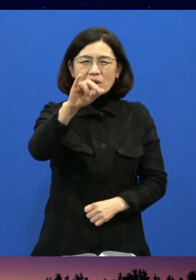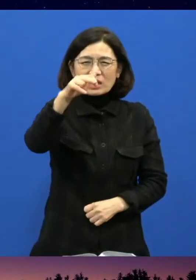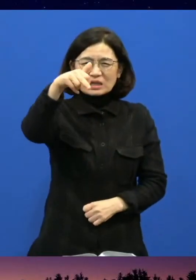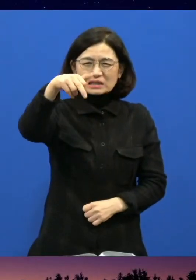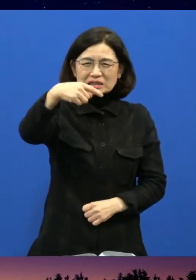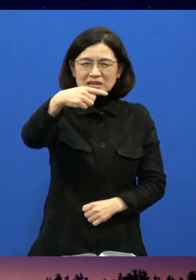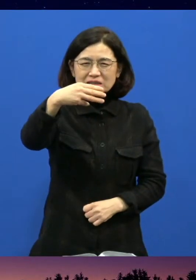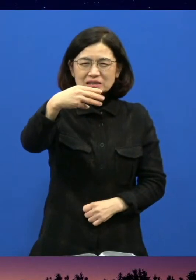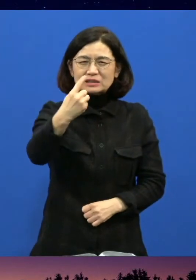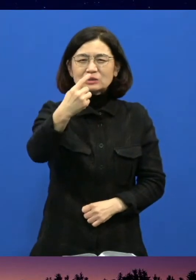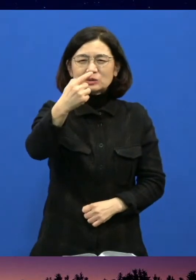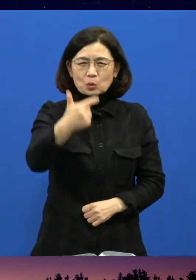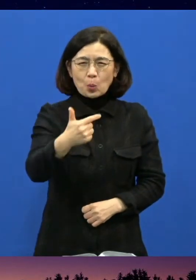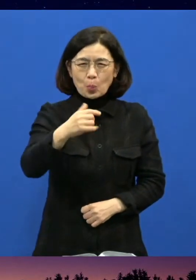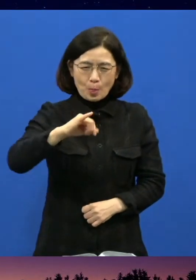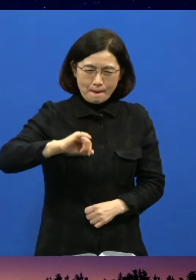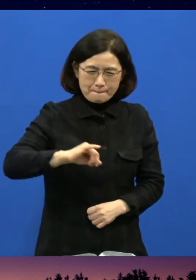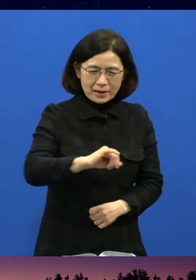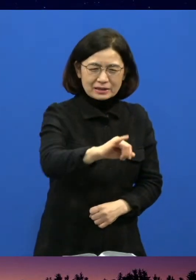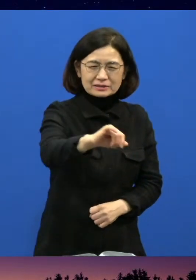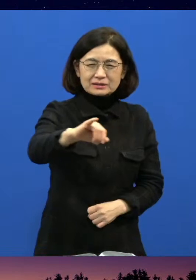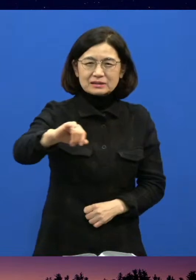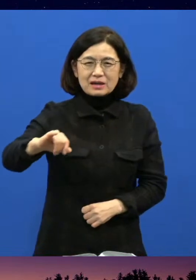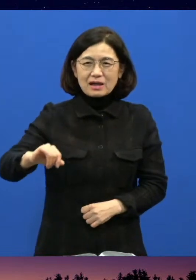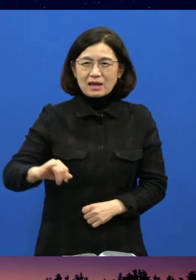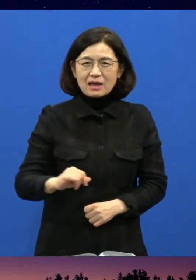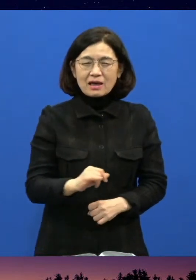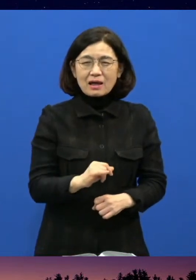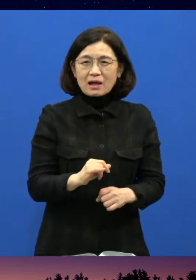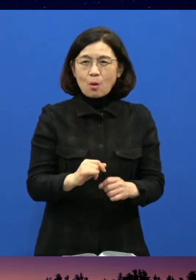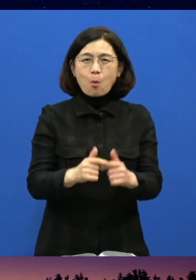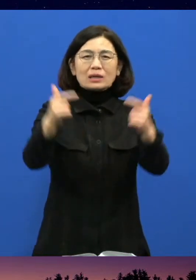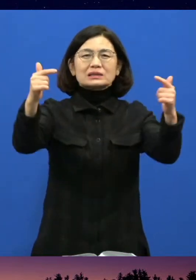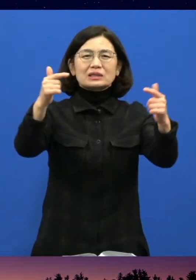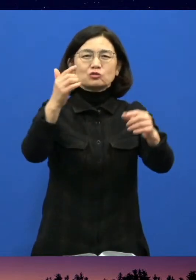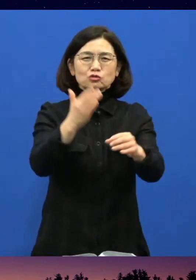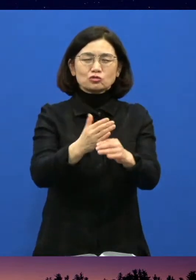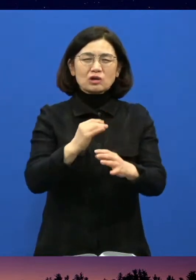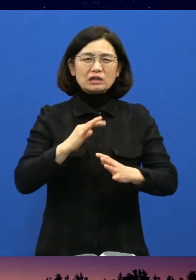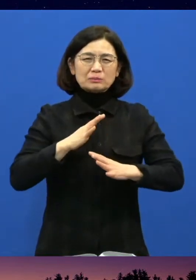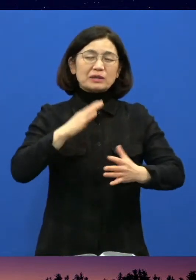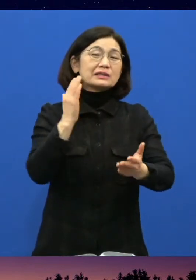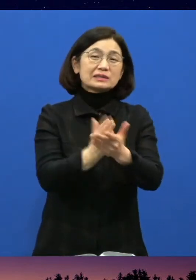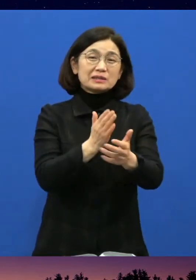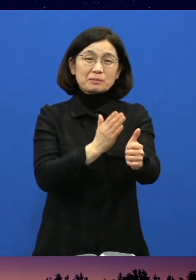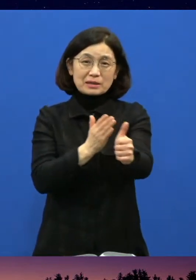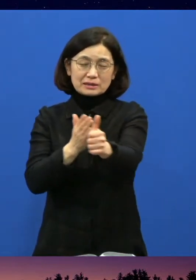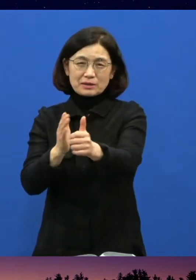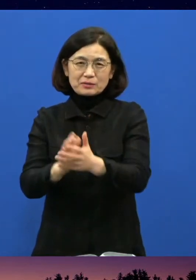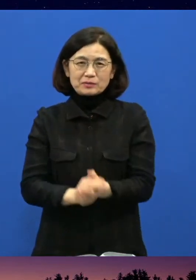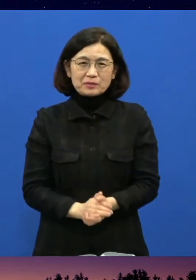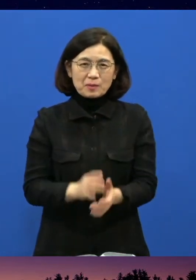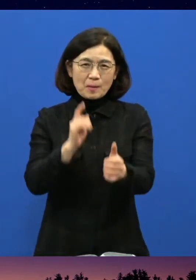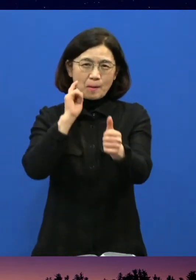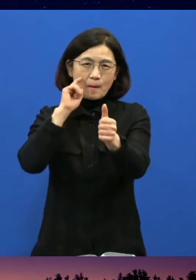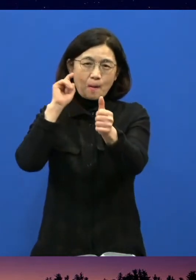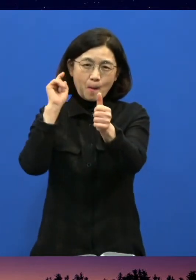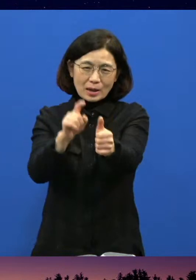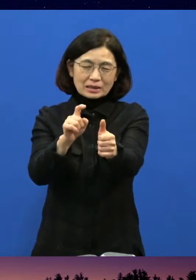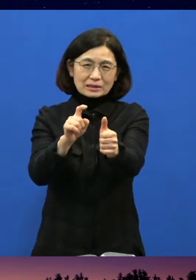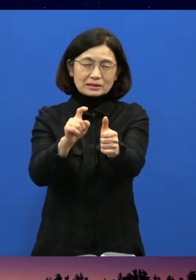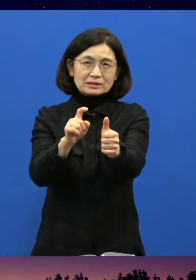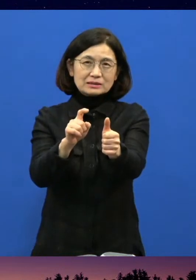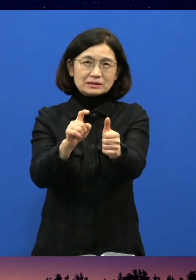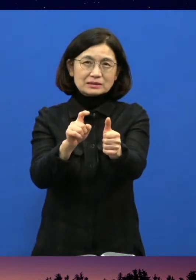확산이 되고는 있지만 너무 겁낼 필요는 없어요. 여러분 보니까 걸린 분들이 확실히 이렇게